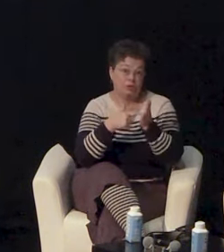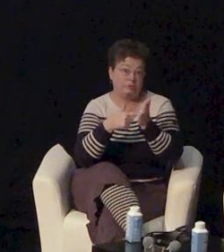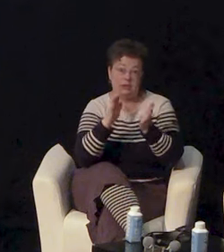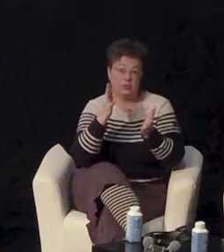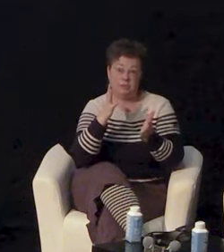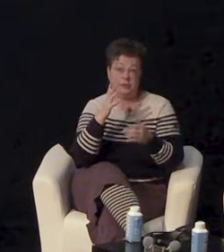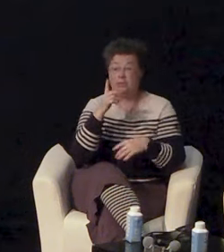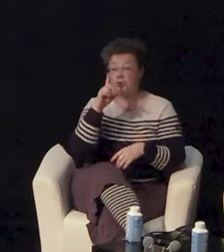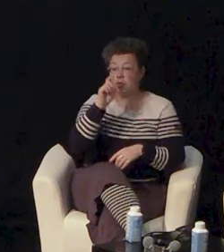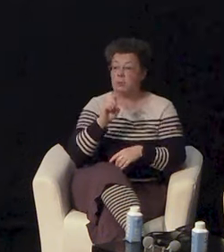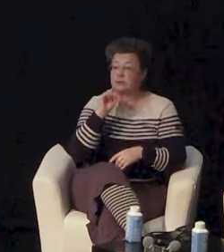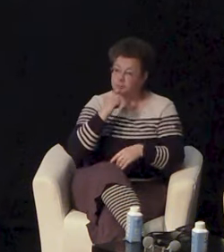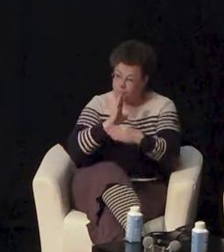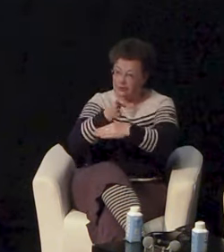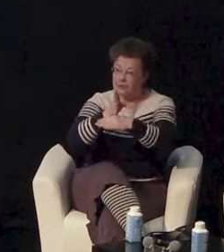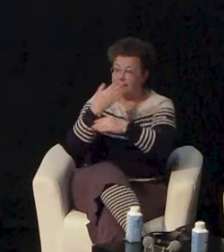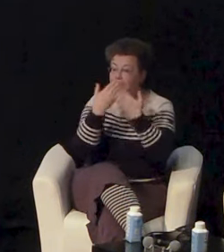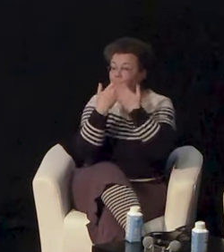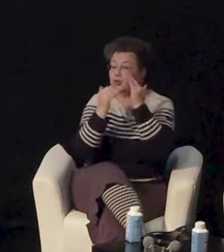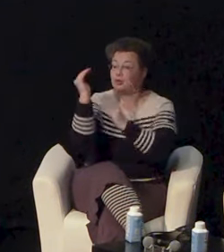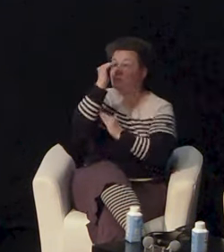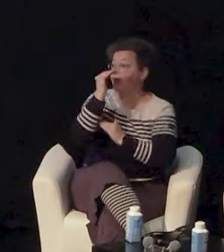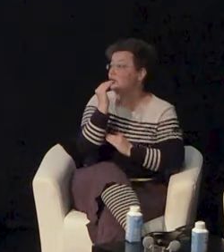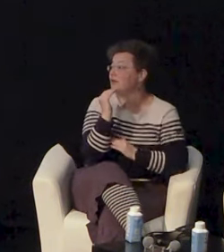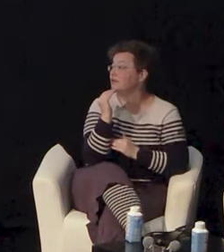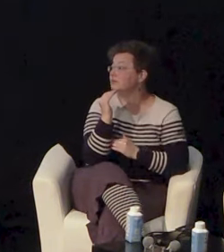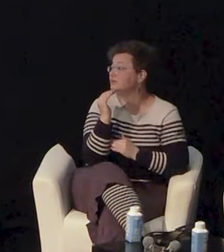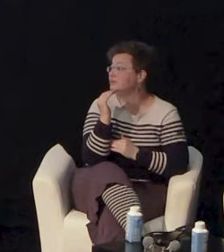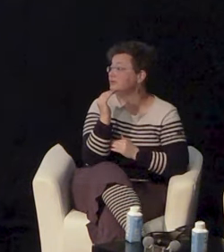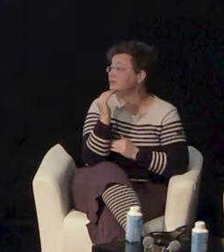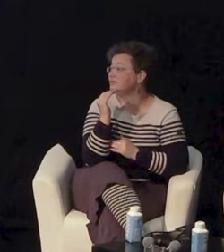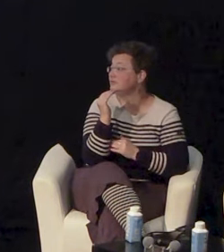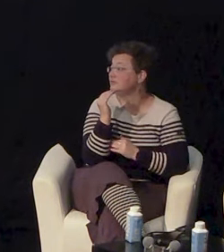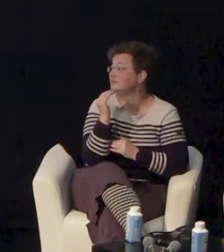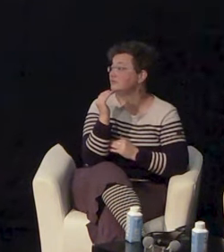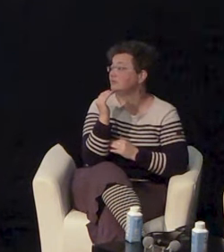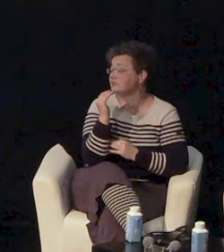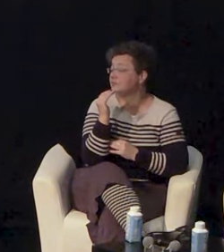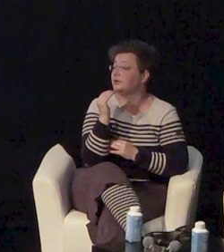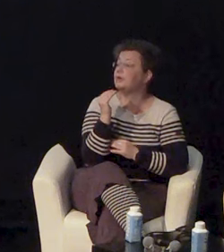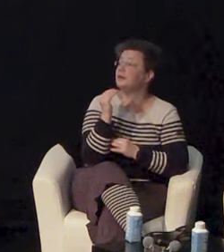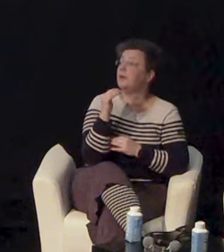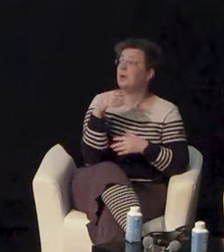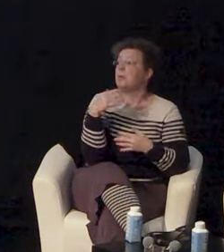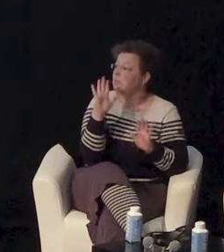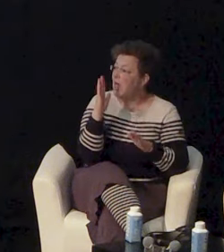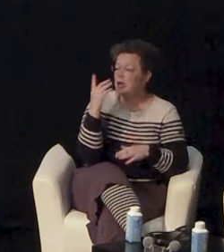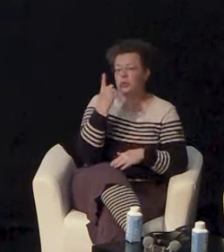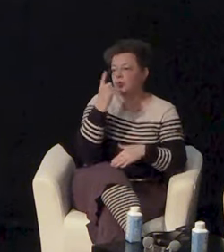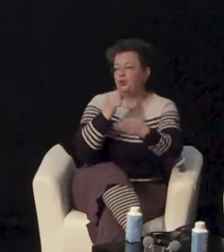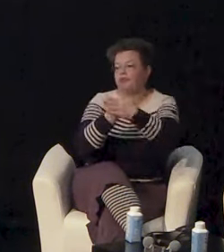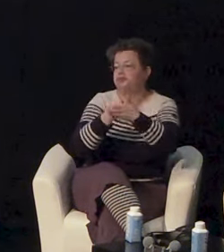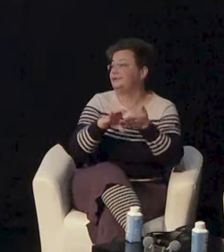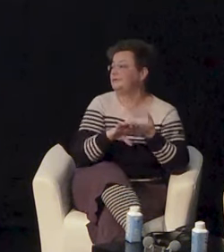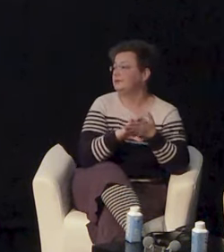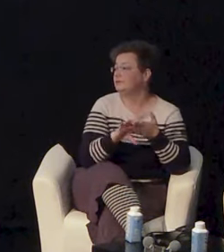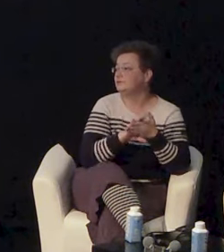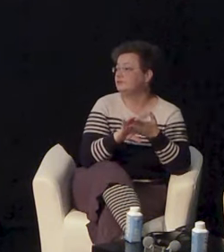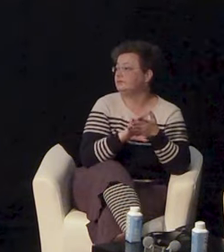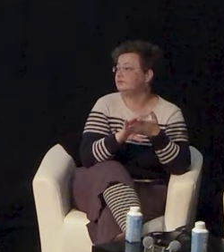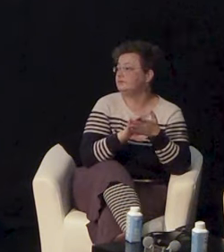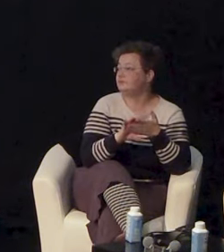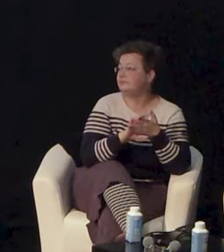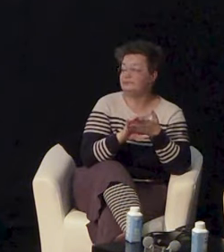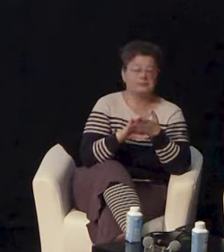consolidée du fait de cette interdiction pendant 100 ans. Donc l'entrée des personnes sourdes dans les études supérieures est assez jeune en